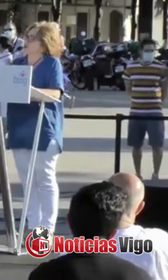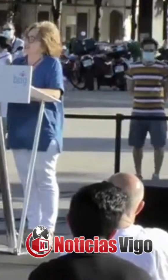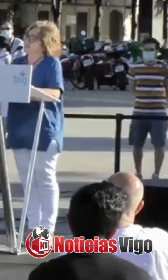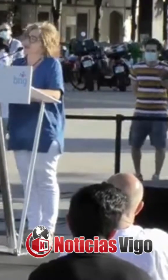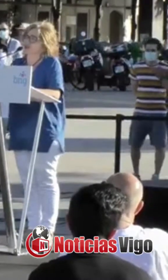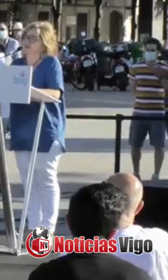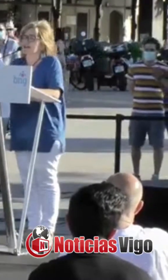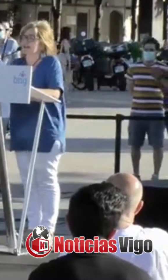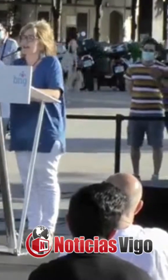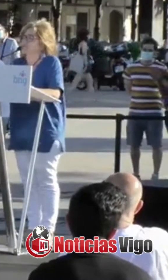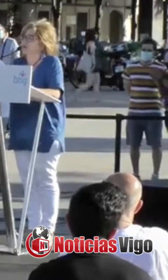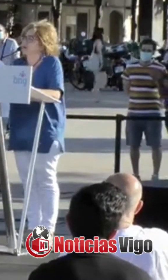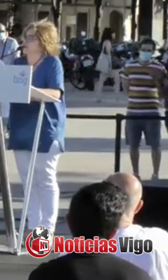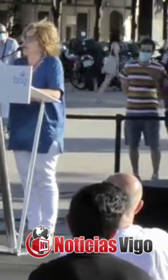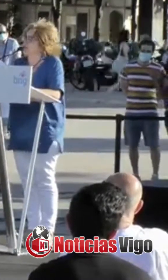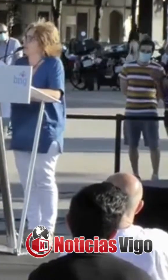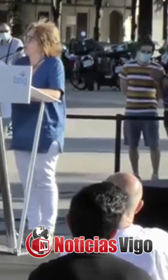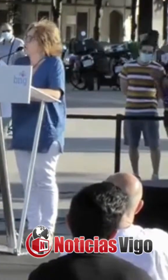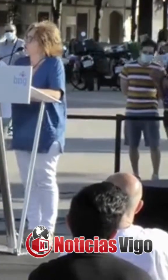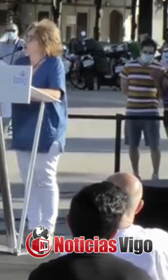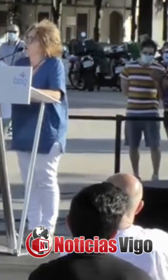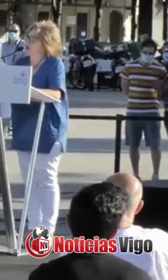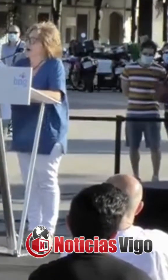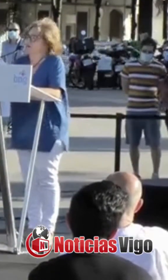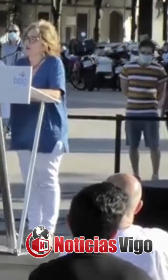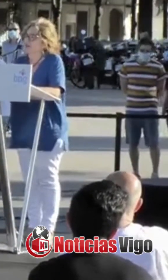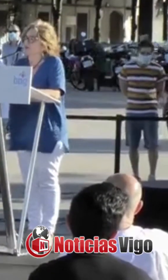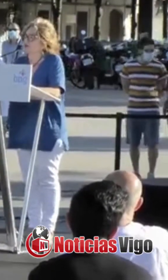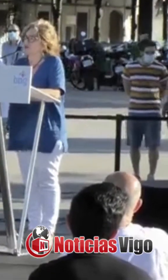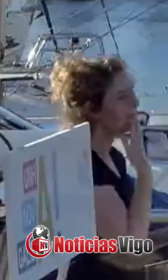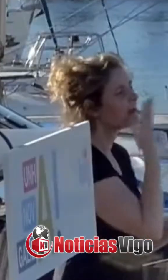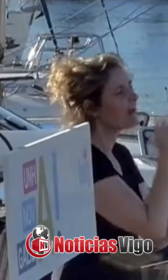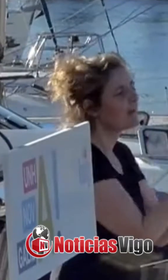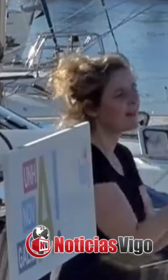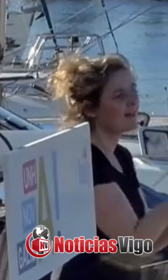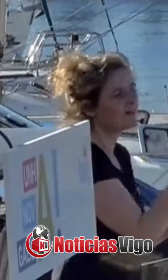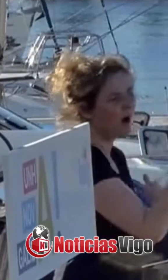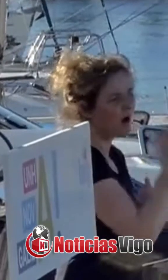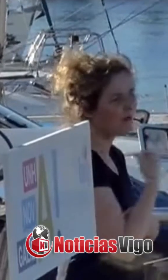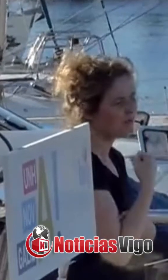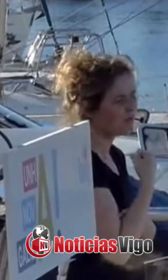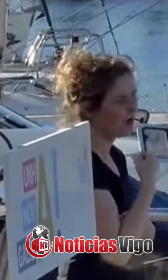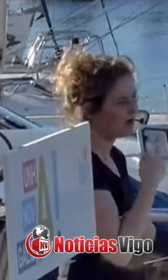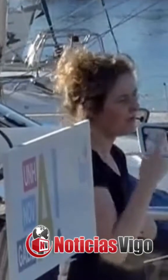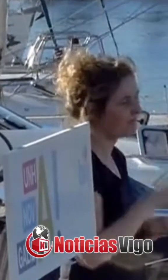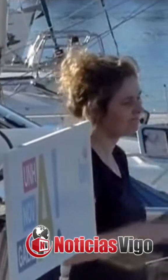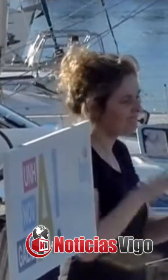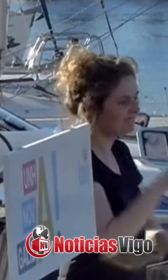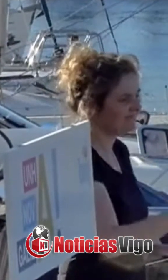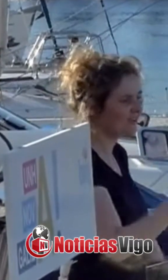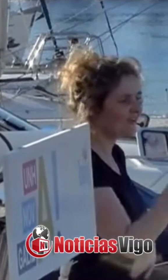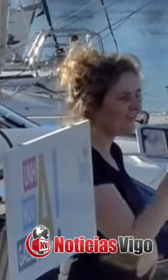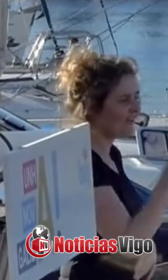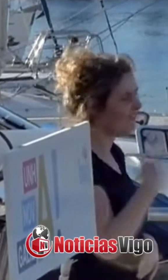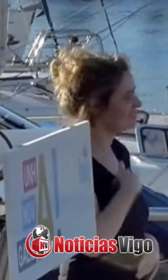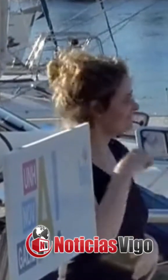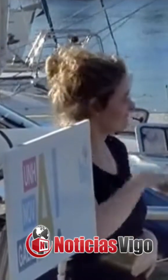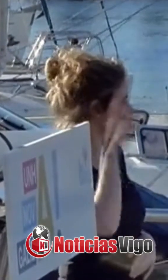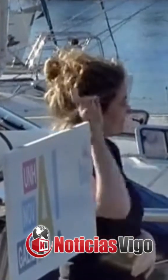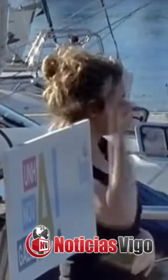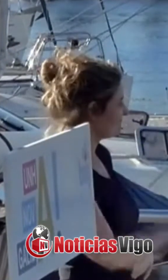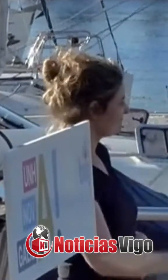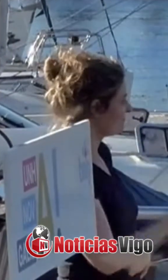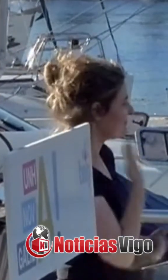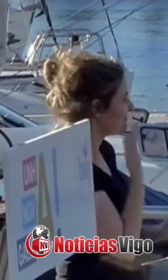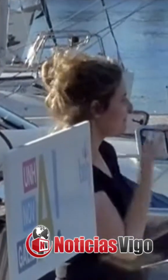E hoxe, amigos e amigas, vimos aquí non a pedirmos o apoio para dar un pasiño máis. Hoxe vimos aquí